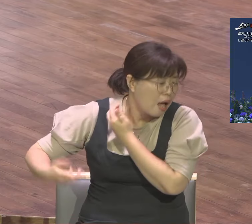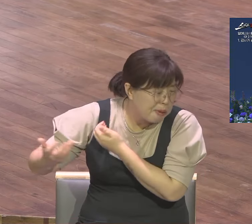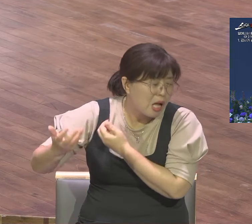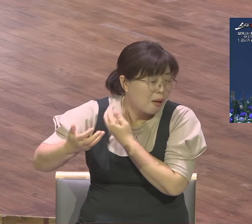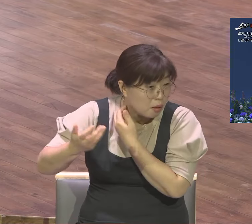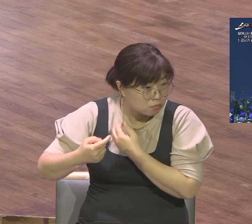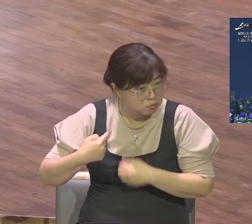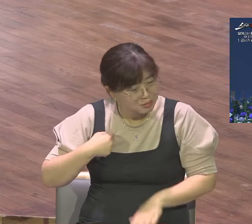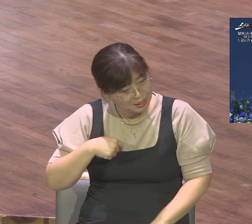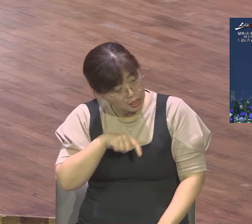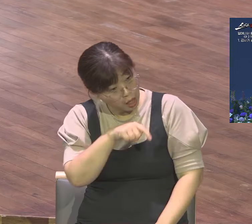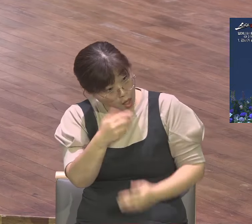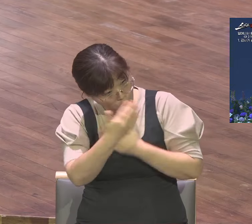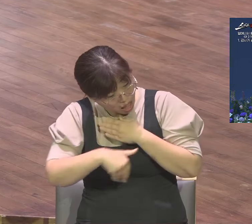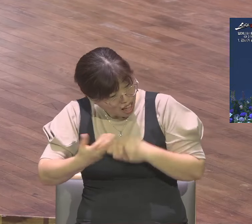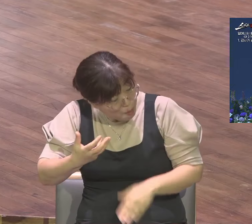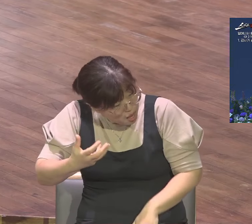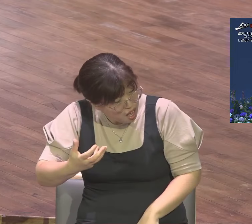쓰고 있다니까요.